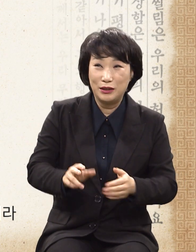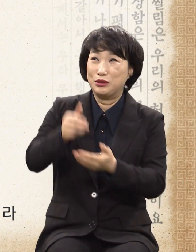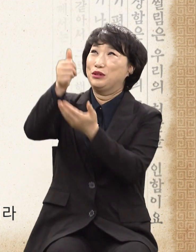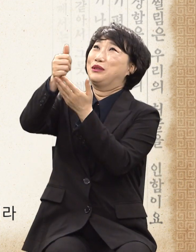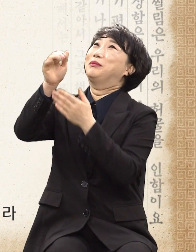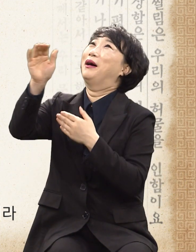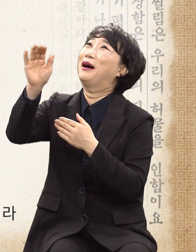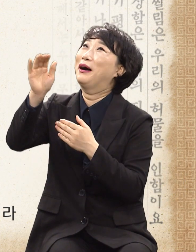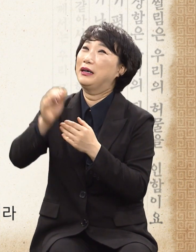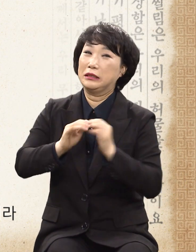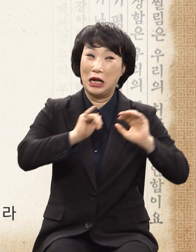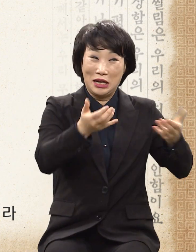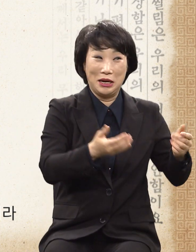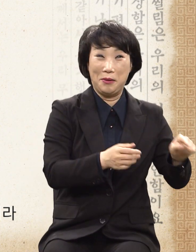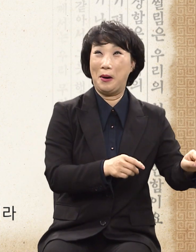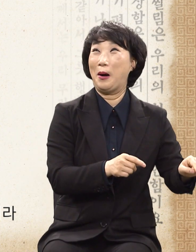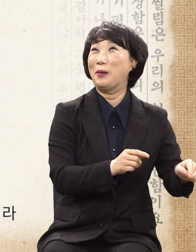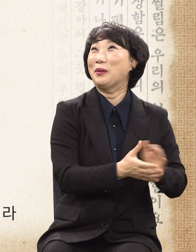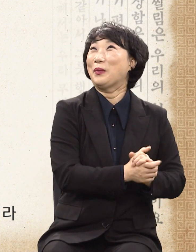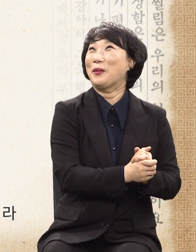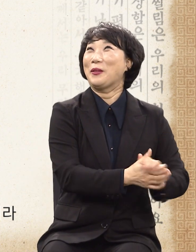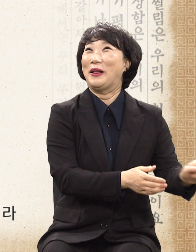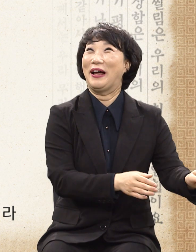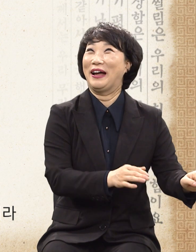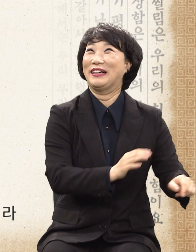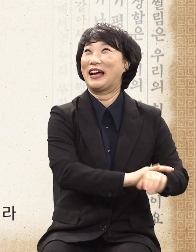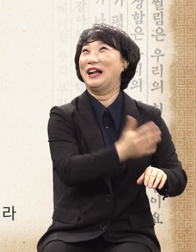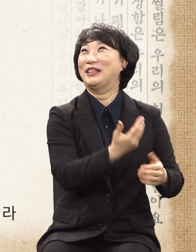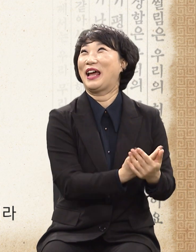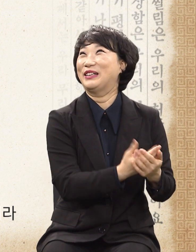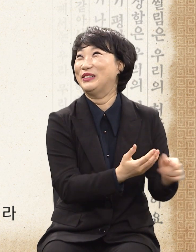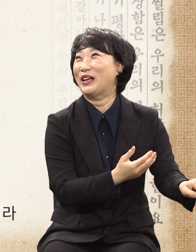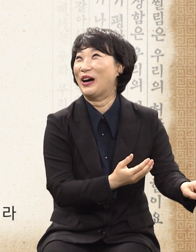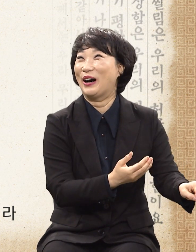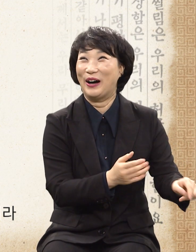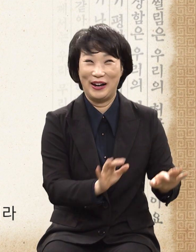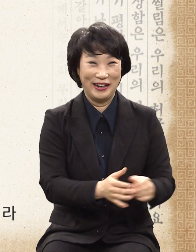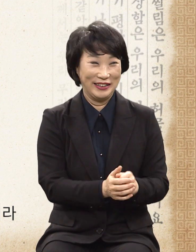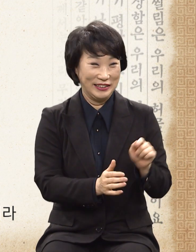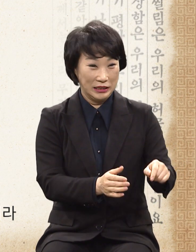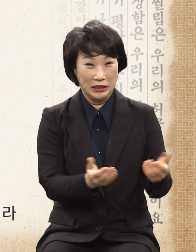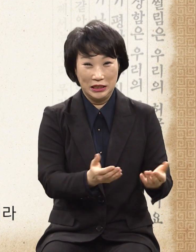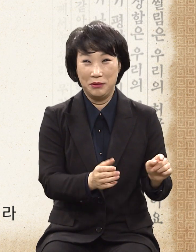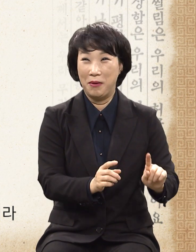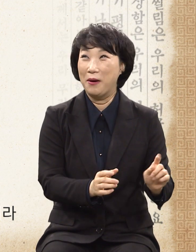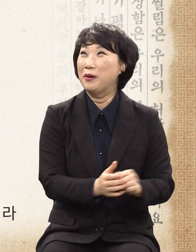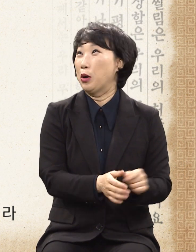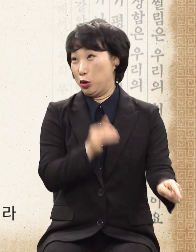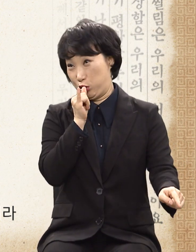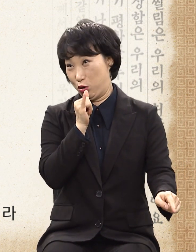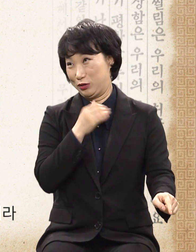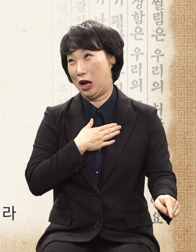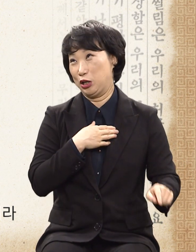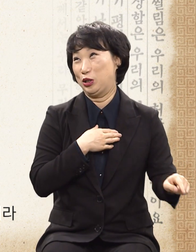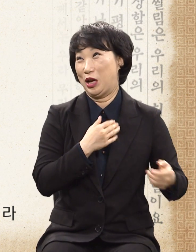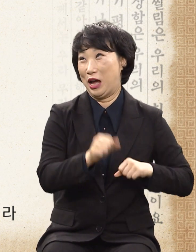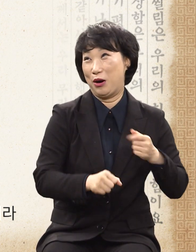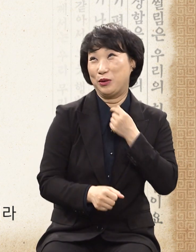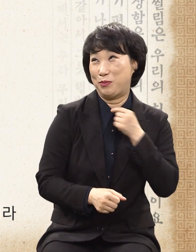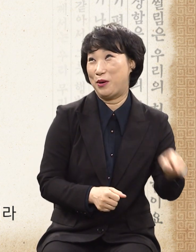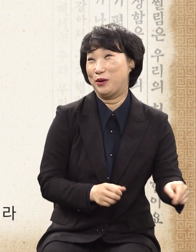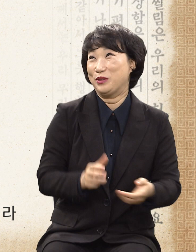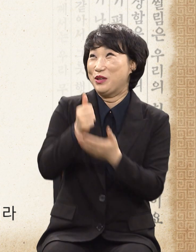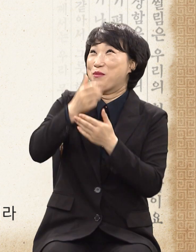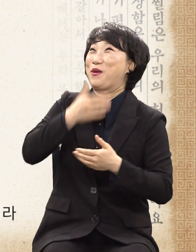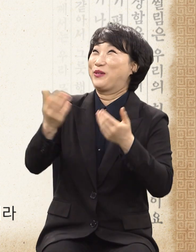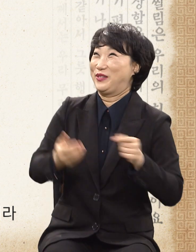주님 세상 것 뭐 좀 잘 되게 해주세요. 예, 세상에 이러고 있으니 이런 것 좀 했는데 주님이